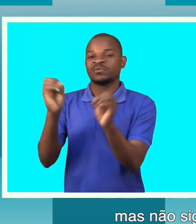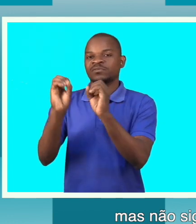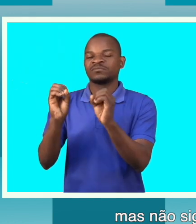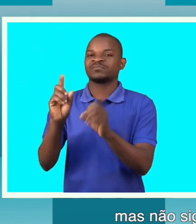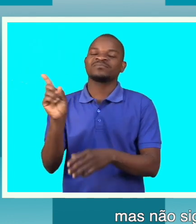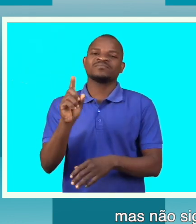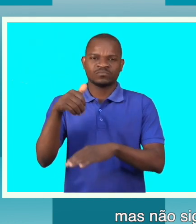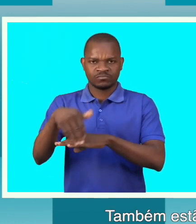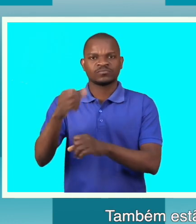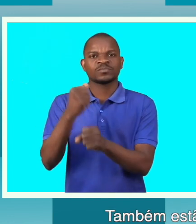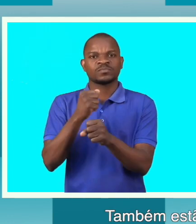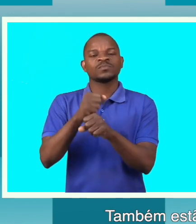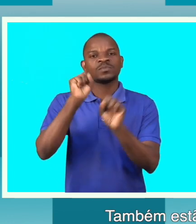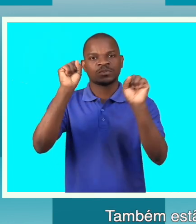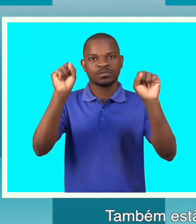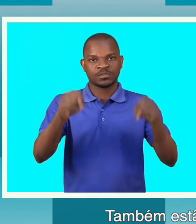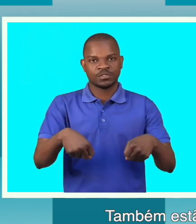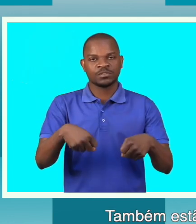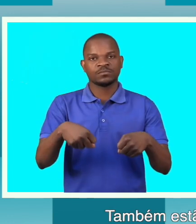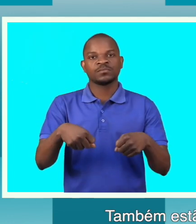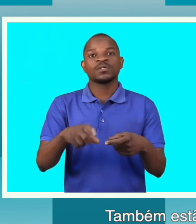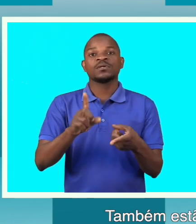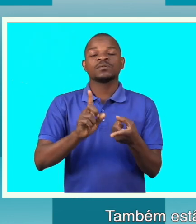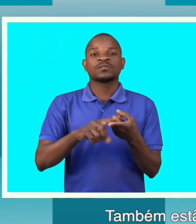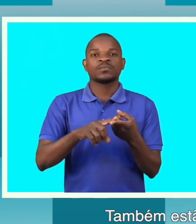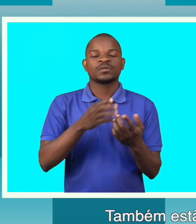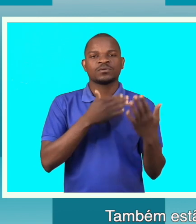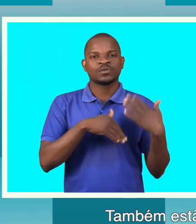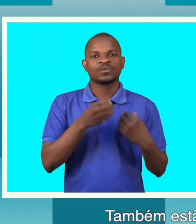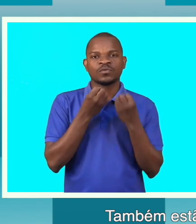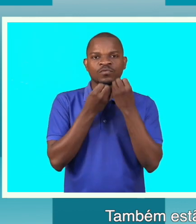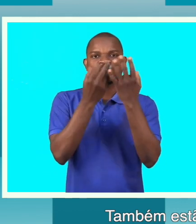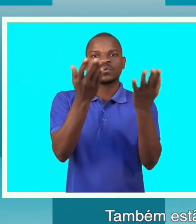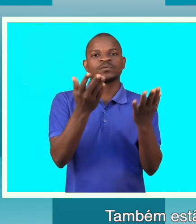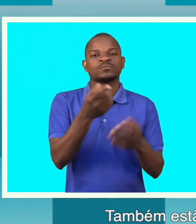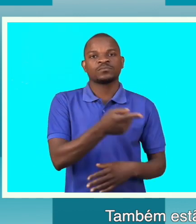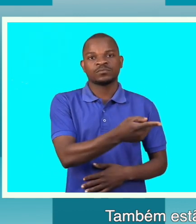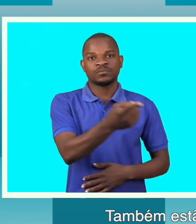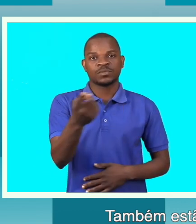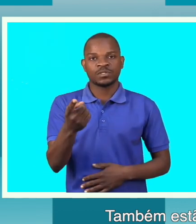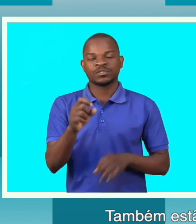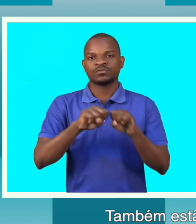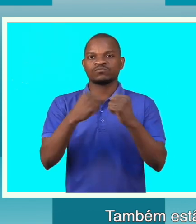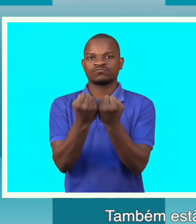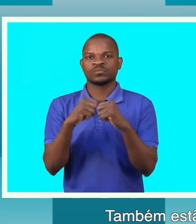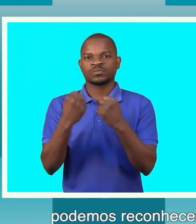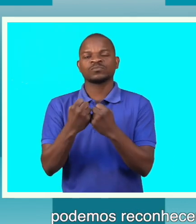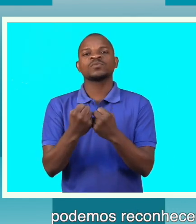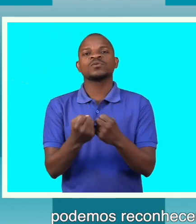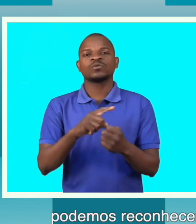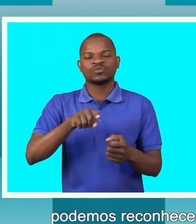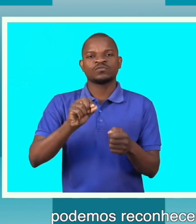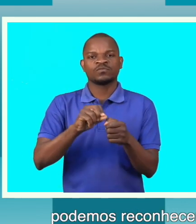um bom trabalho. Portanto, também estão a fazer um bom trabalho e quero acreditar que, portanto, numa próxima oportunidade